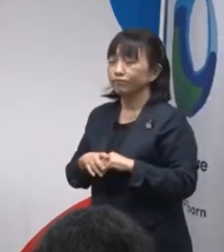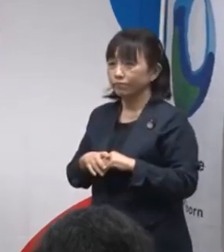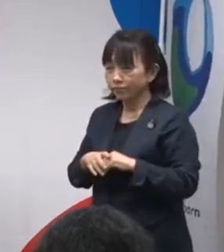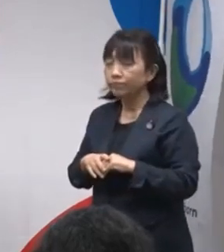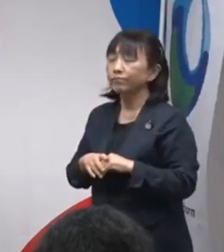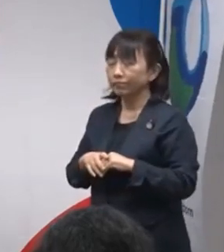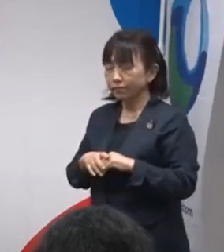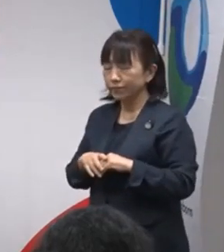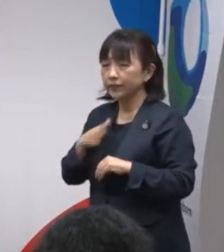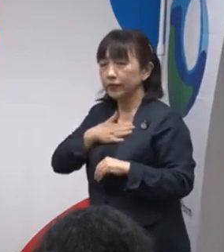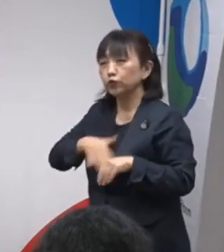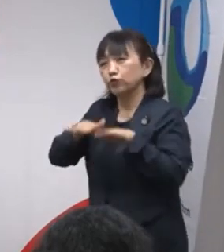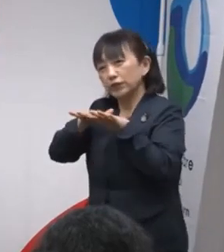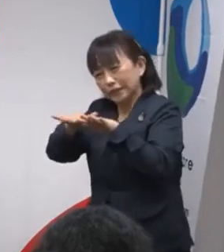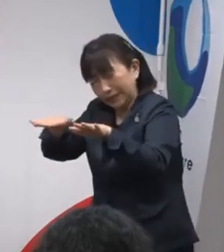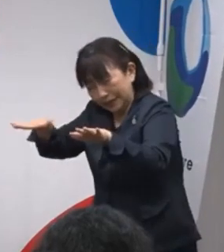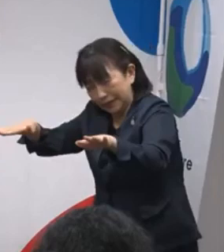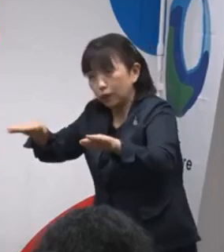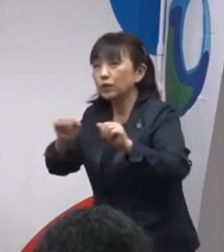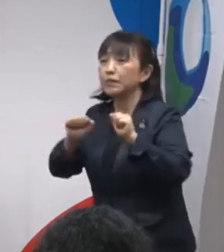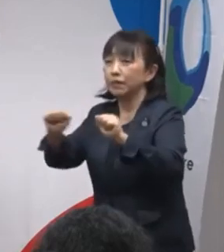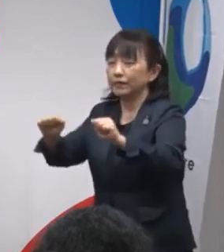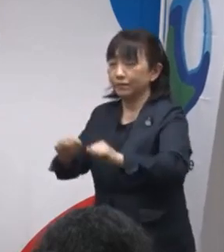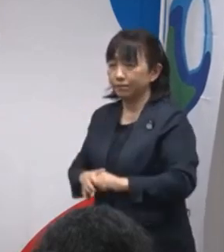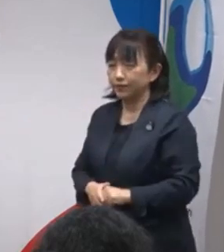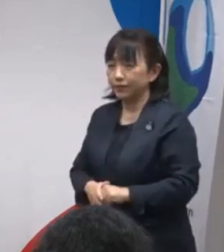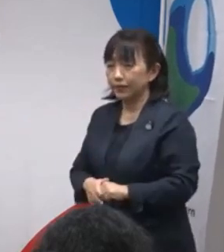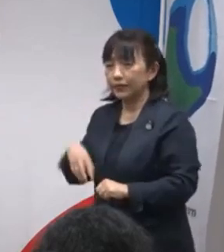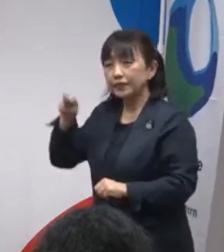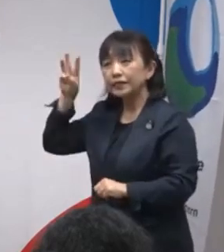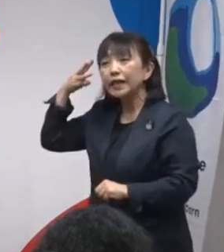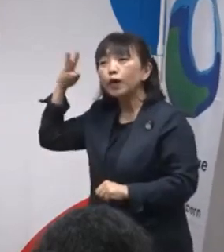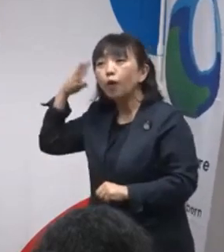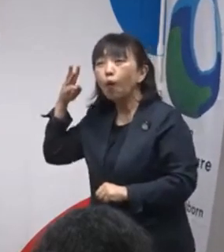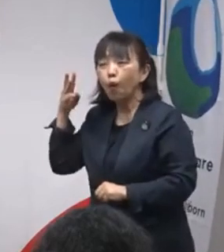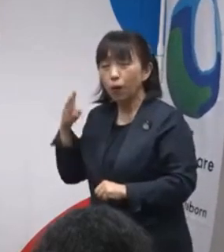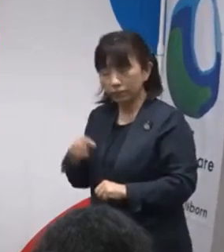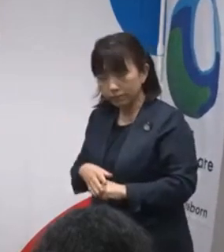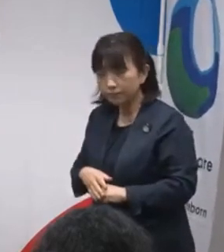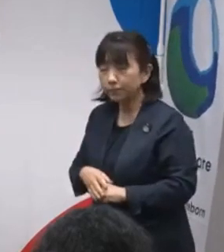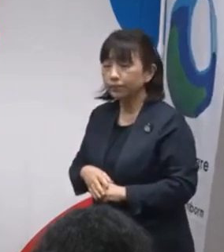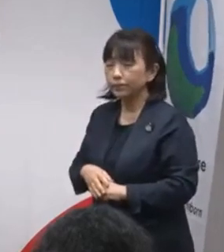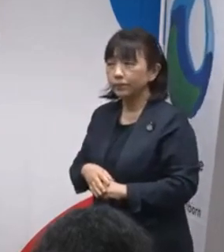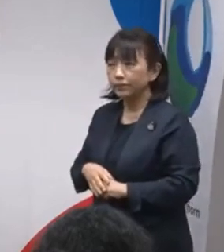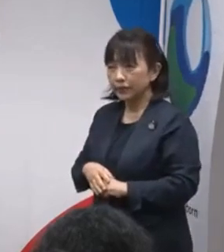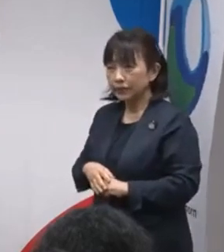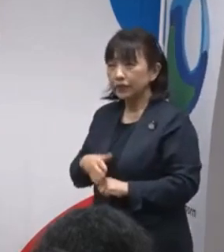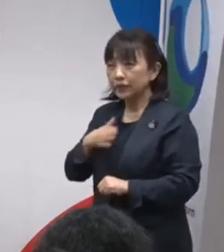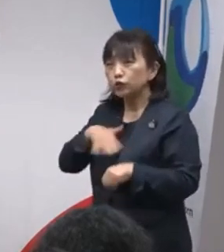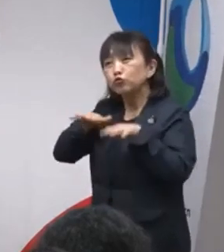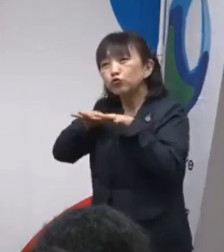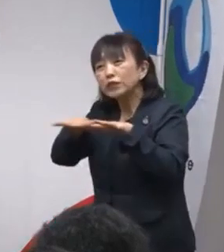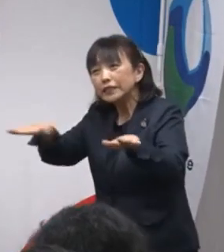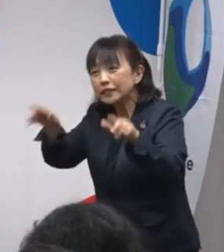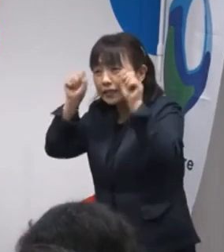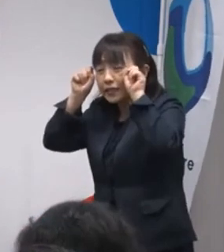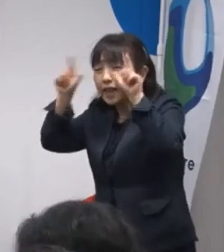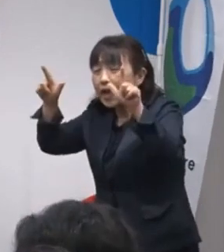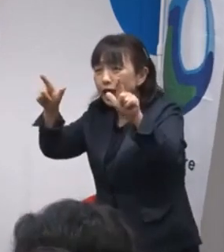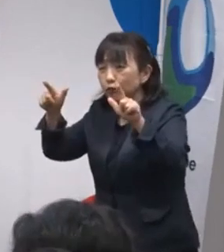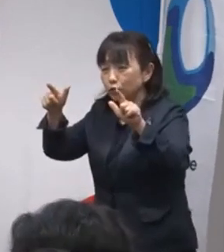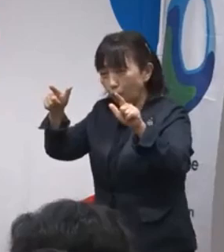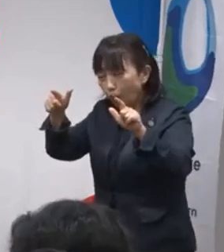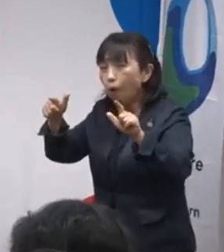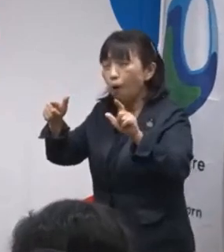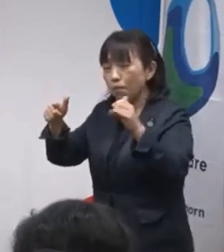周知をですね行っていきます。参考に、この周知啓発の動画がありますので見てい